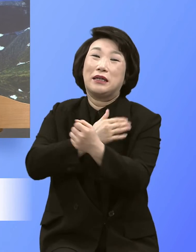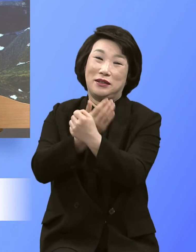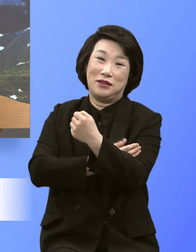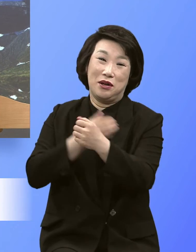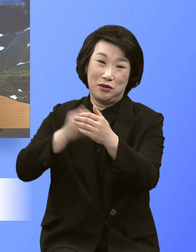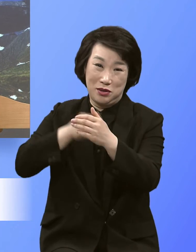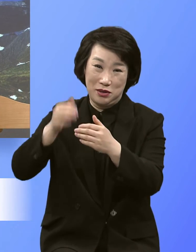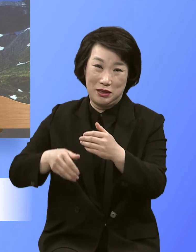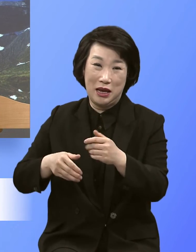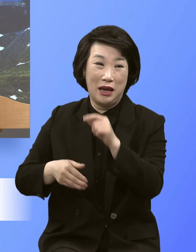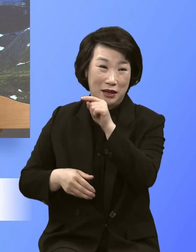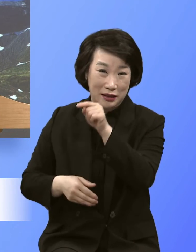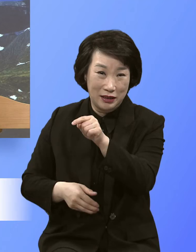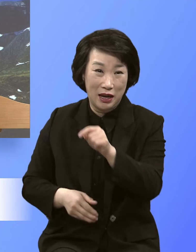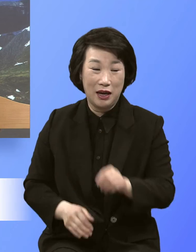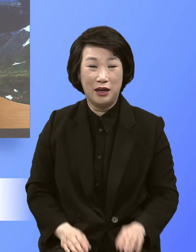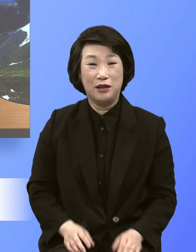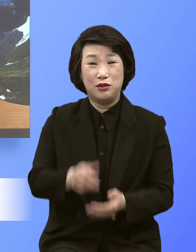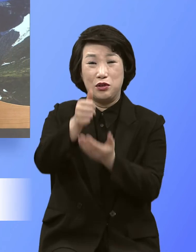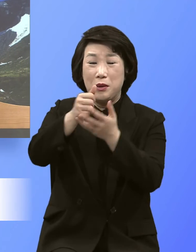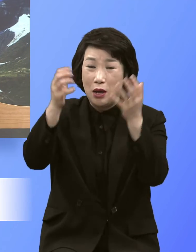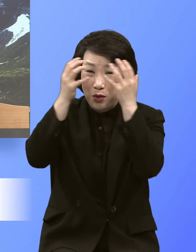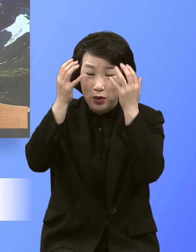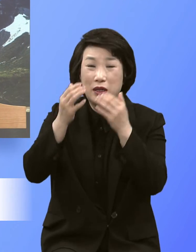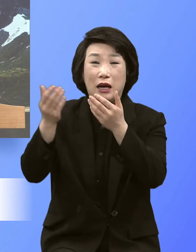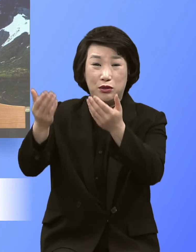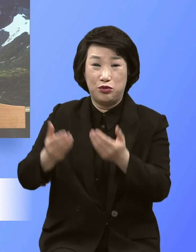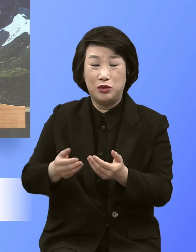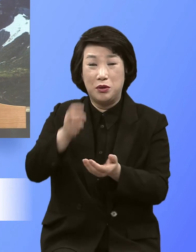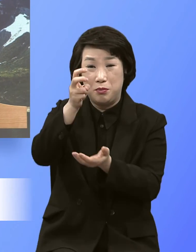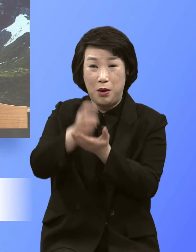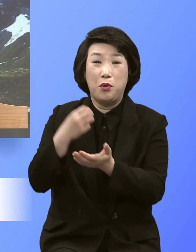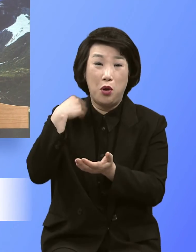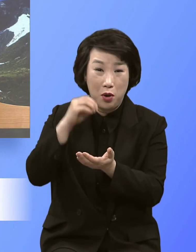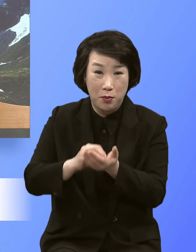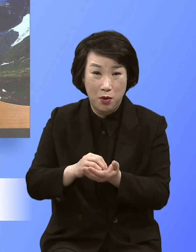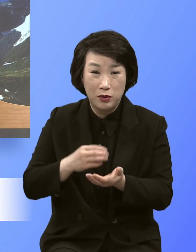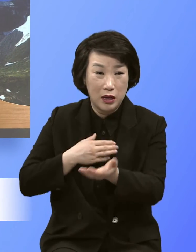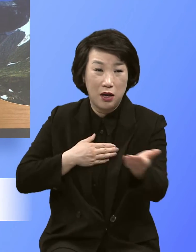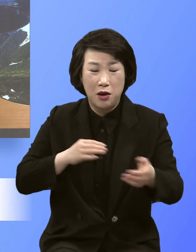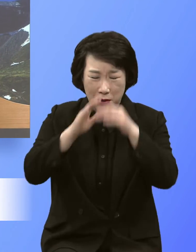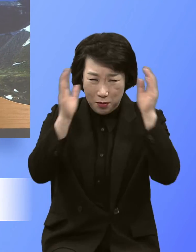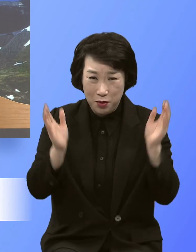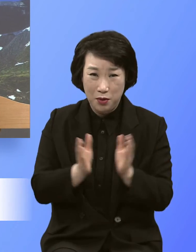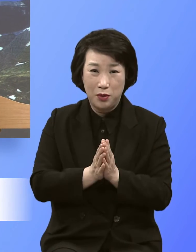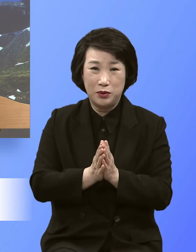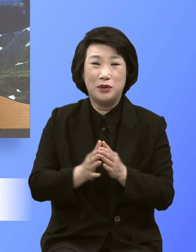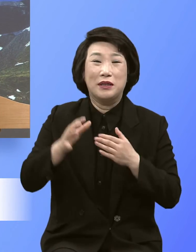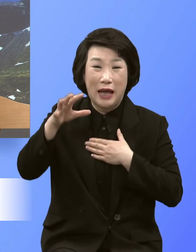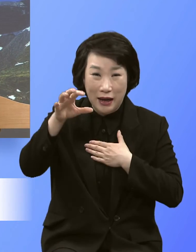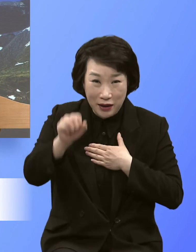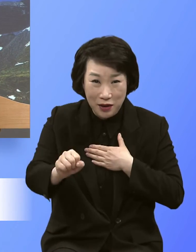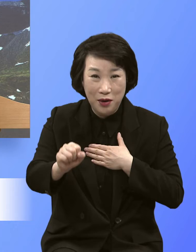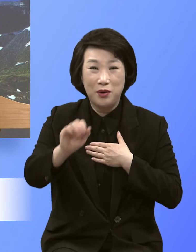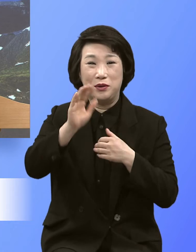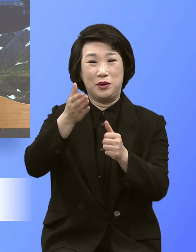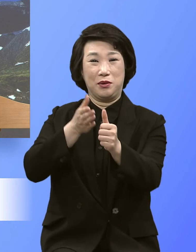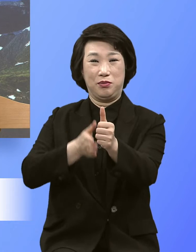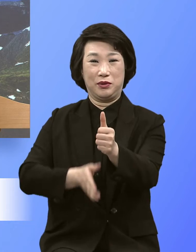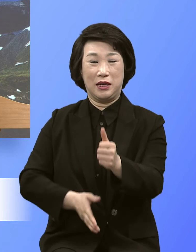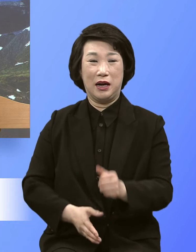능력입니다. 주님의 고난으로 주신 질서 회복이 다 여러분의 것이 되어야